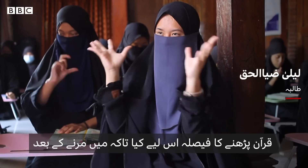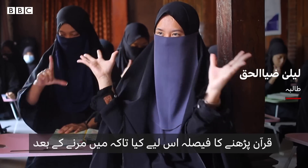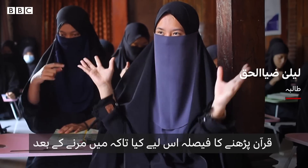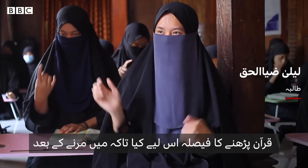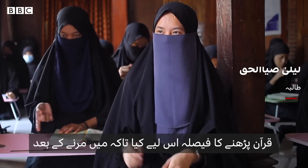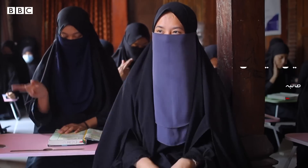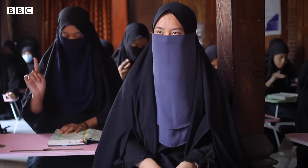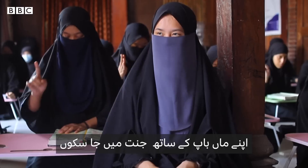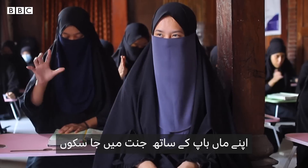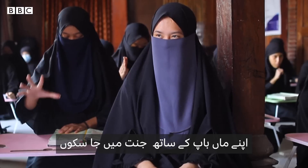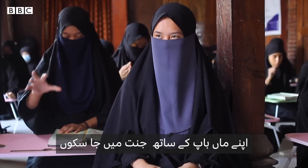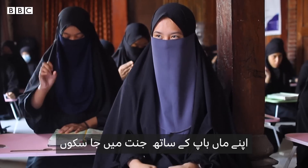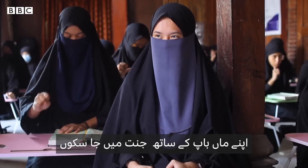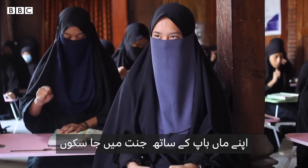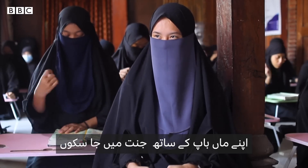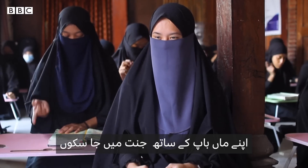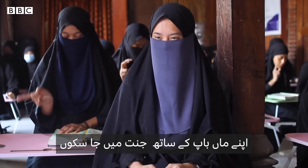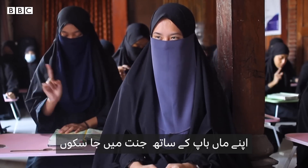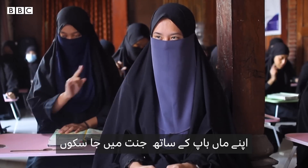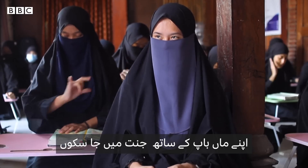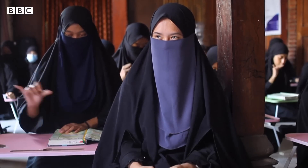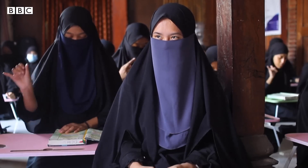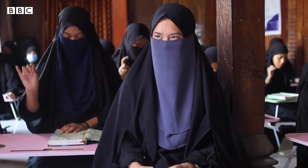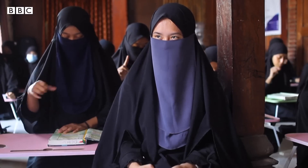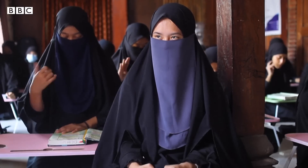ikut, saya ingin nanti masuk surga sama-sama Pak.